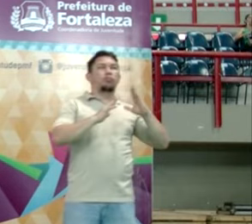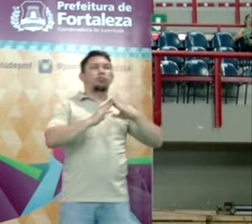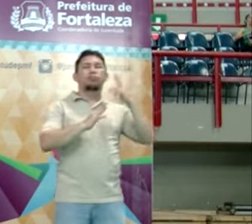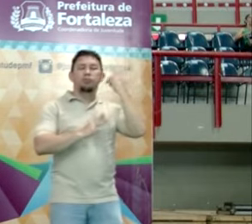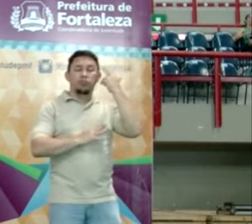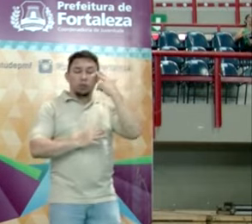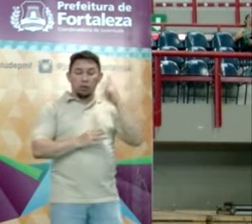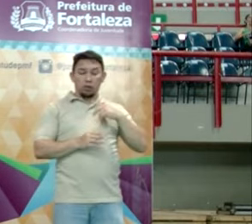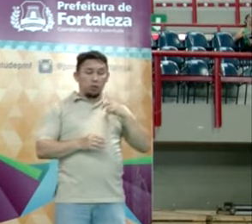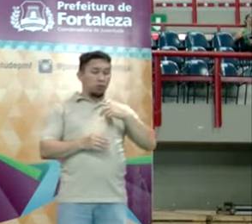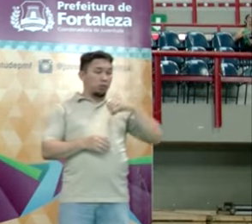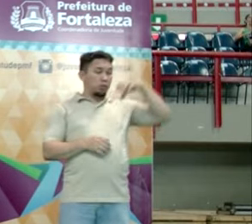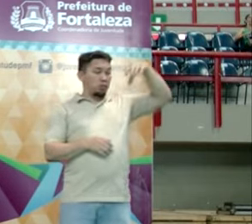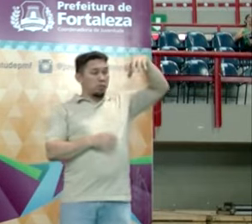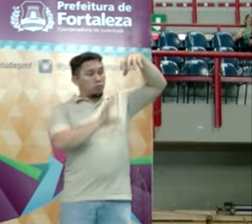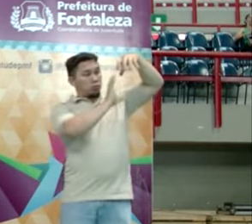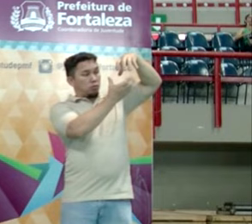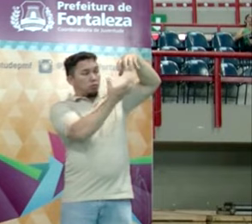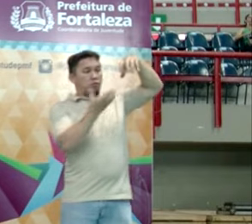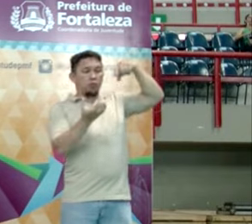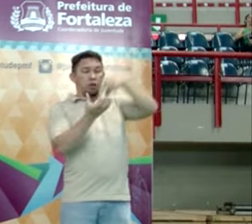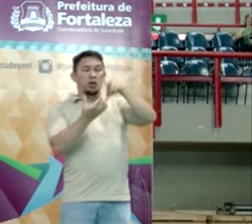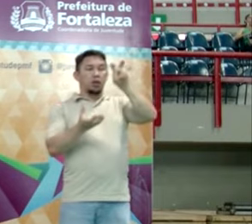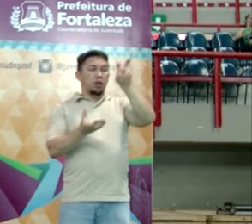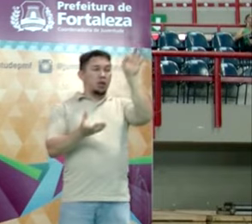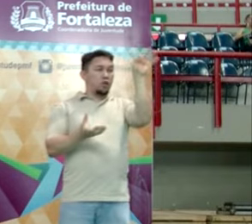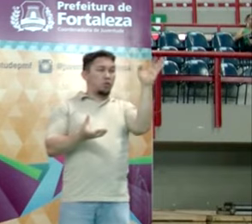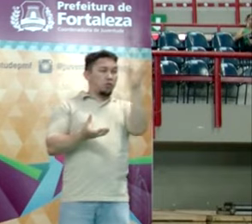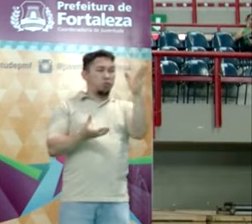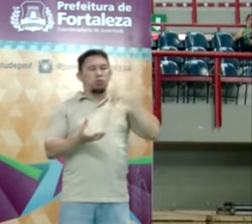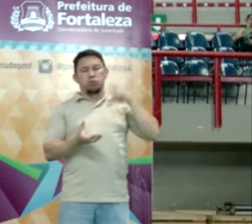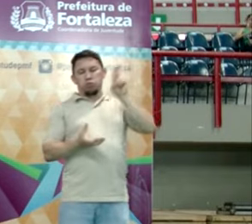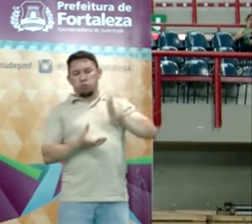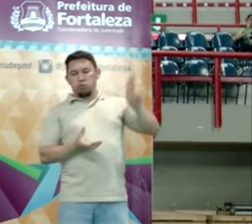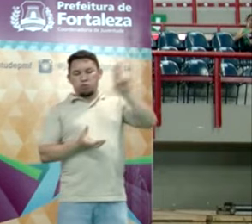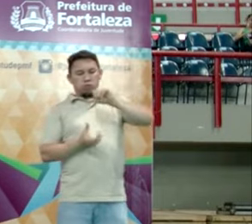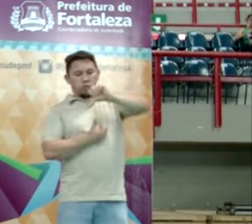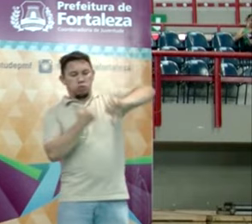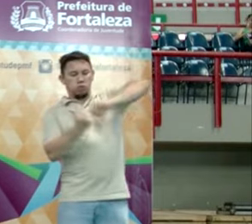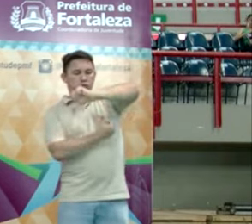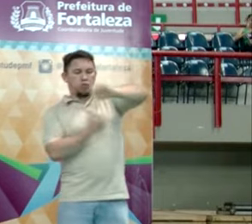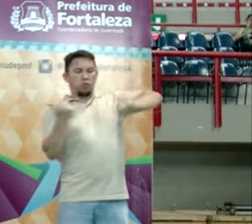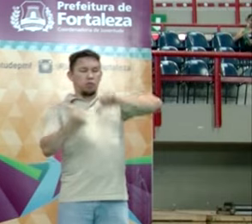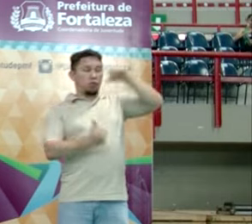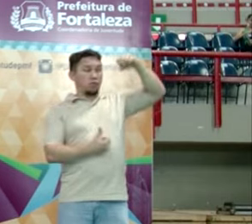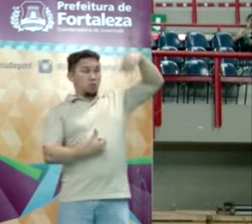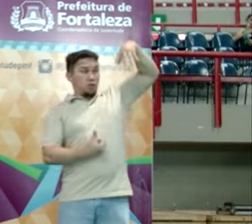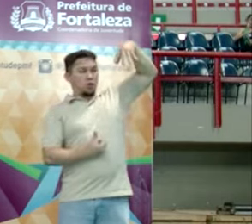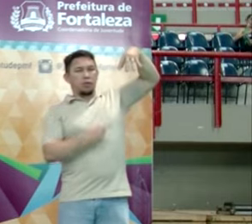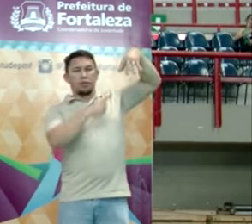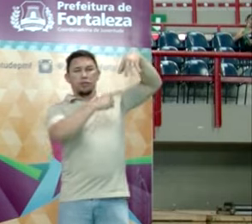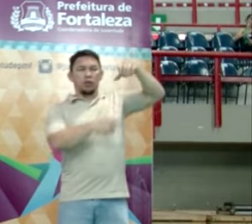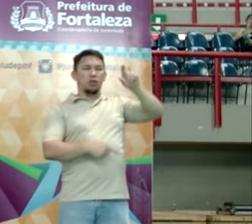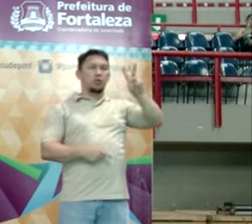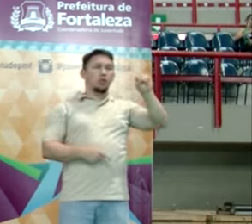lâmpadas, apenas 5% da energia elétrica consumida é convertida em luz. Vala-me Nossa